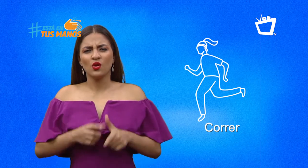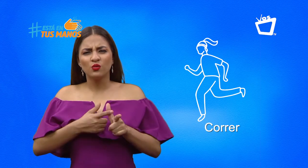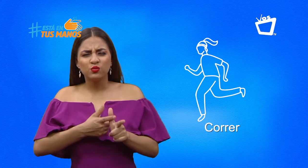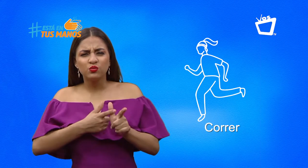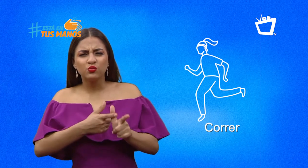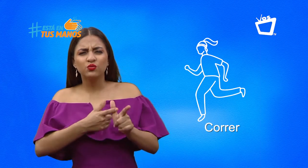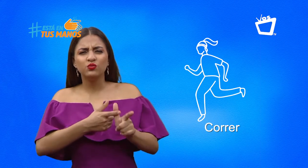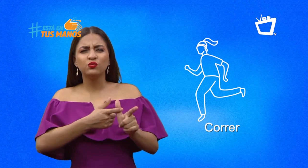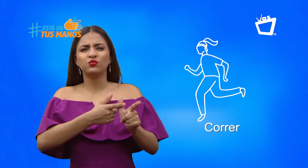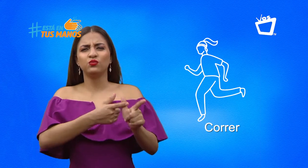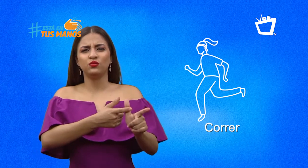corres